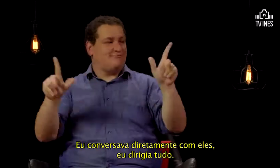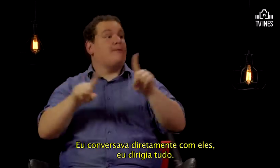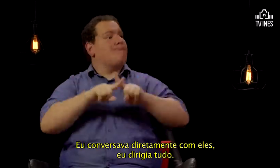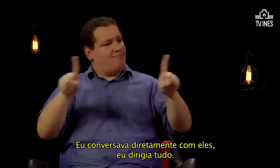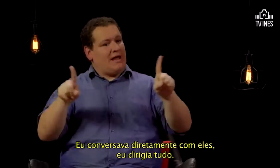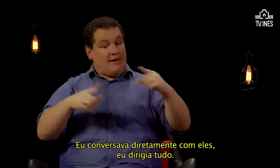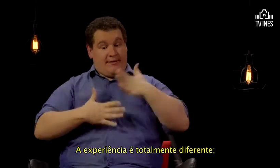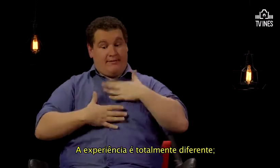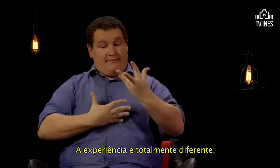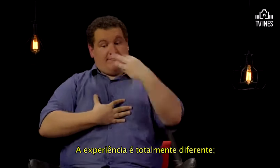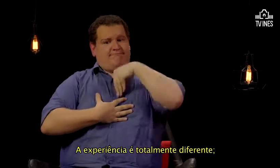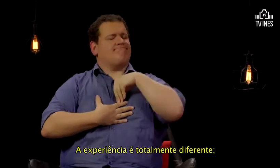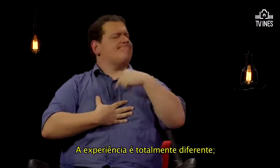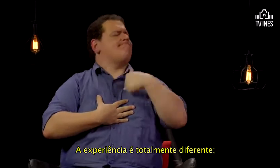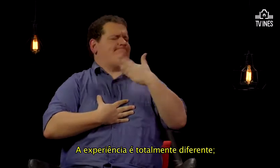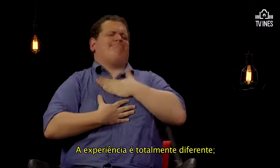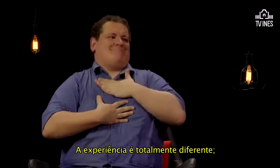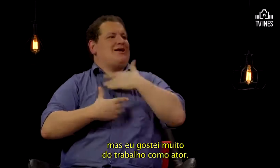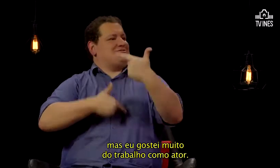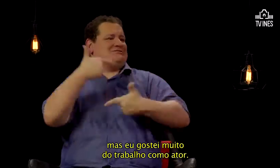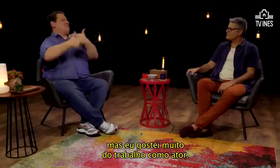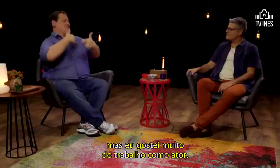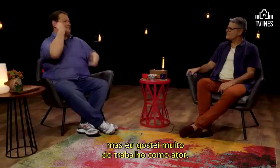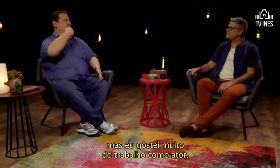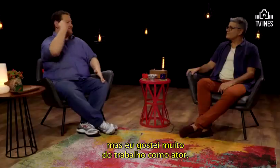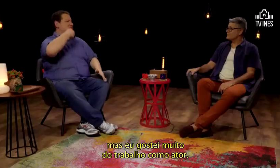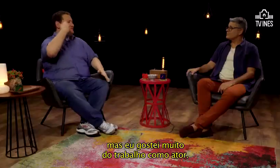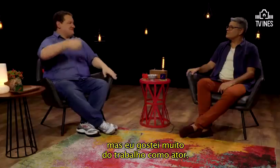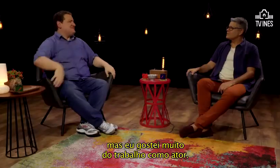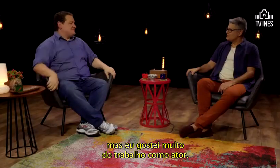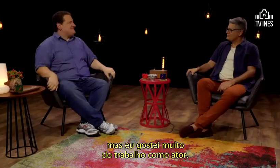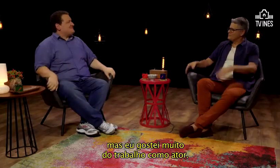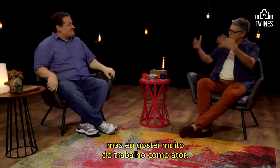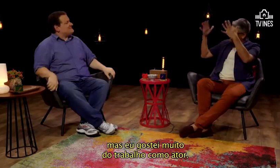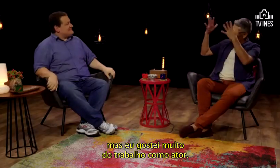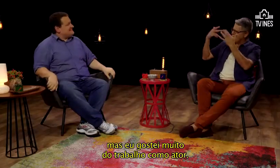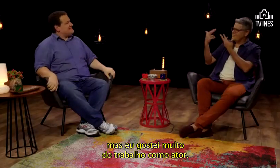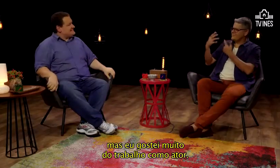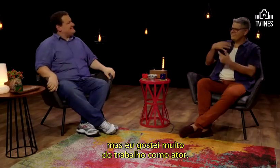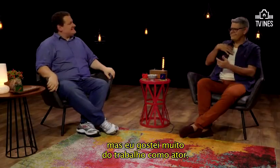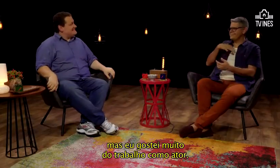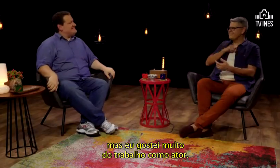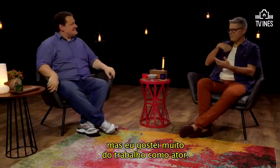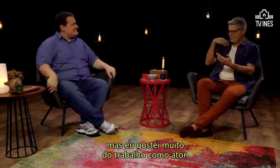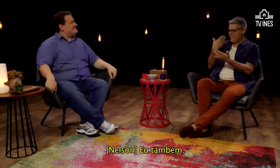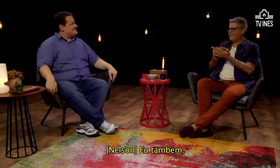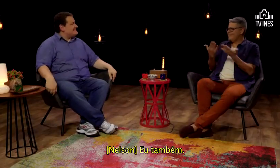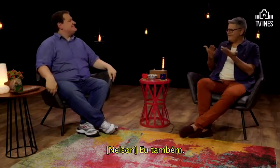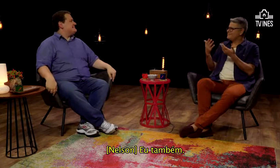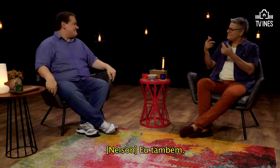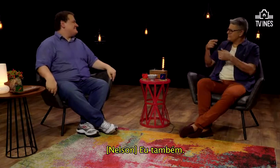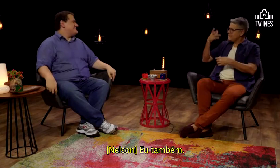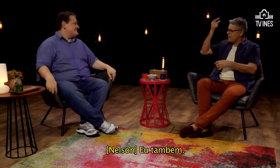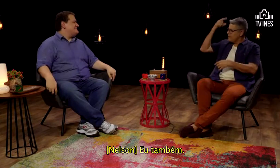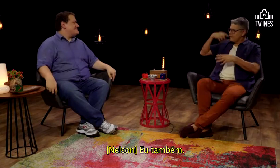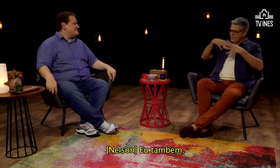tudo. A experiência é totalmente diferente. Mas eu gostei muito do trabalho como ator. Eu também adorei